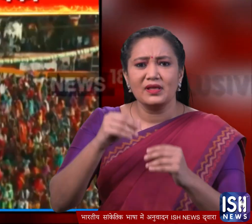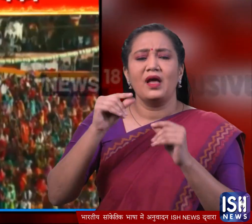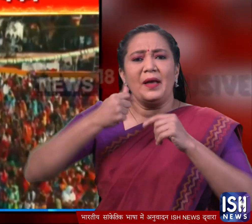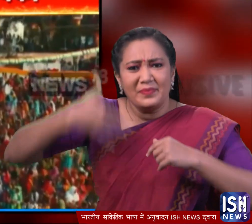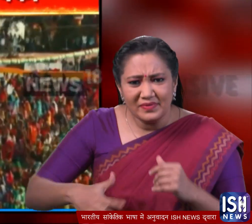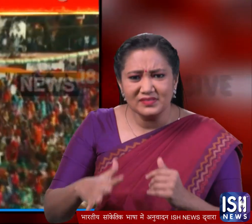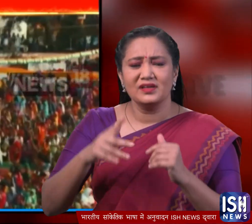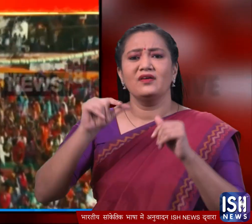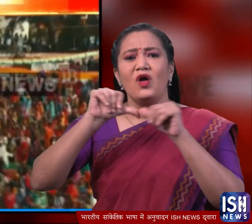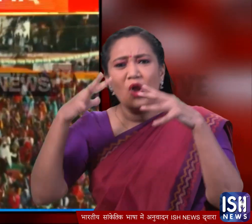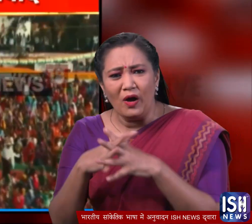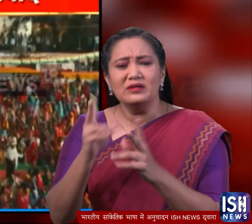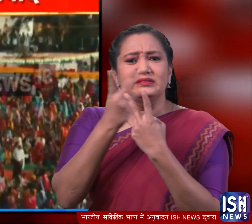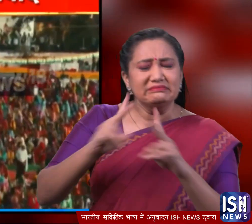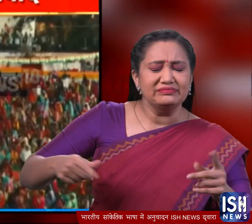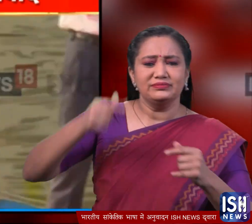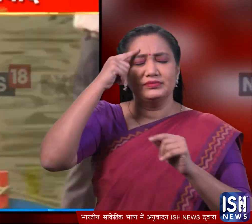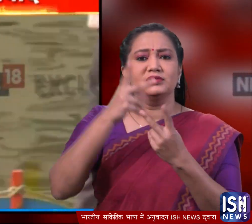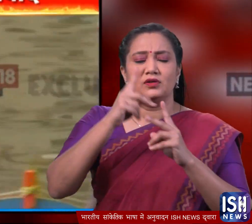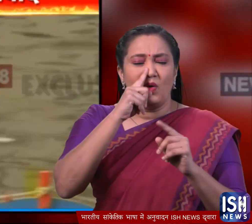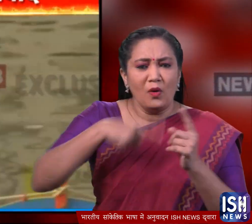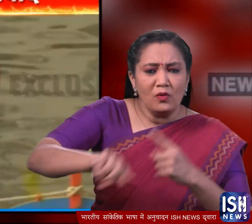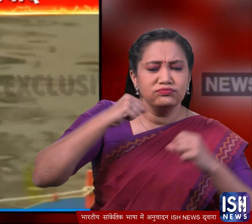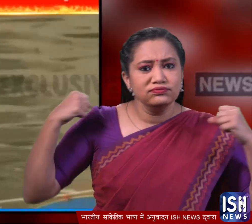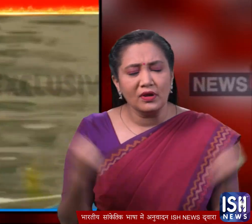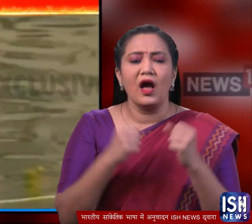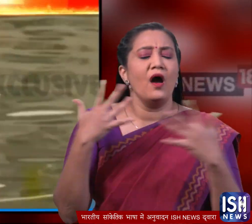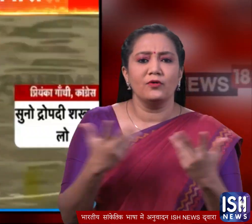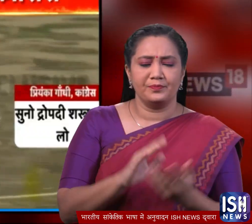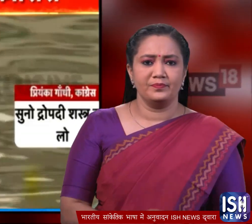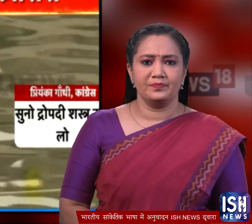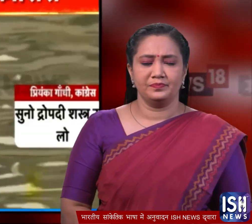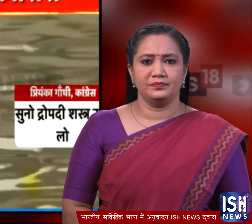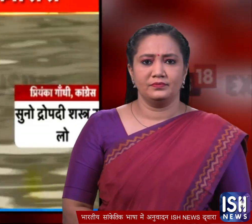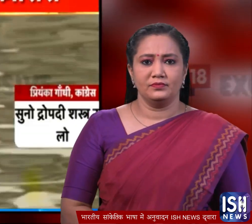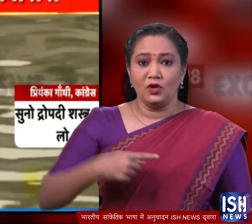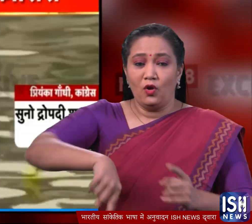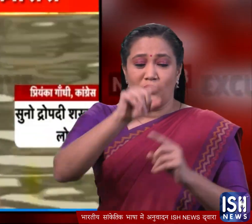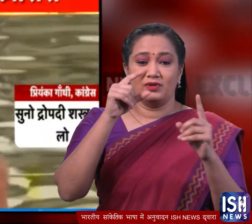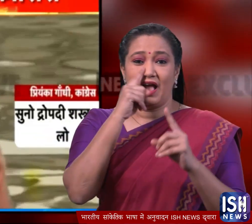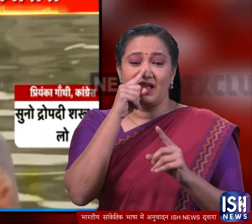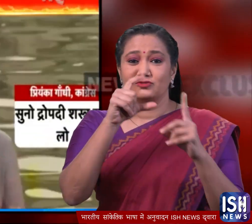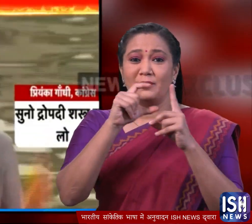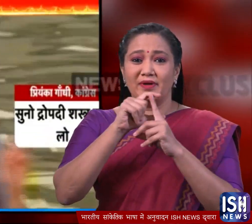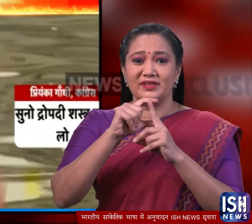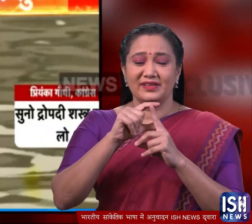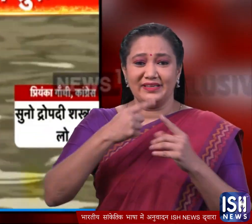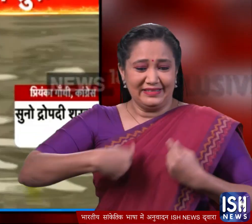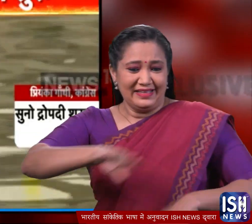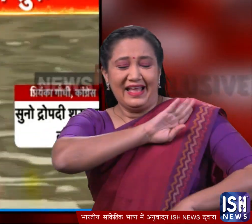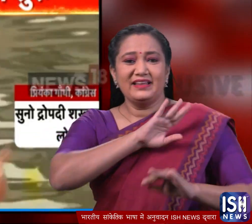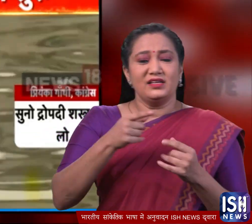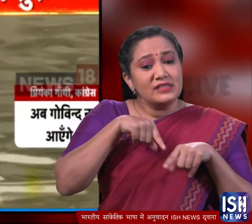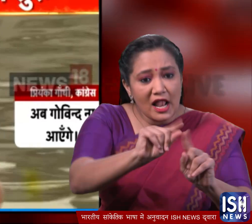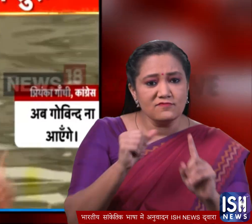कानून व्यवस्था तक का मुद्दा उठाया और महिलाओं में जोश भरने के लिए एक कविता का सहारा लिया। सुनो द्रौपदी, शस्त्र उठा